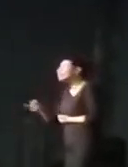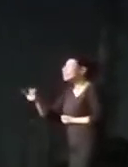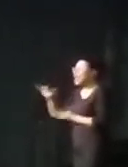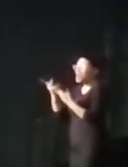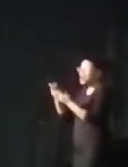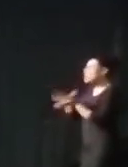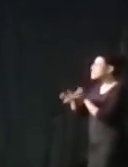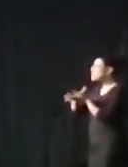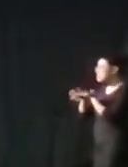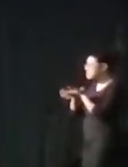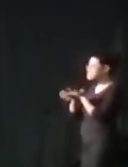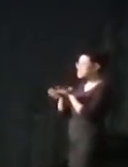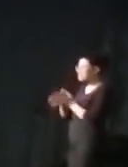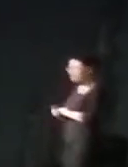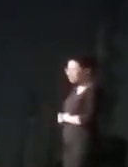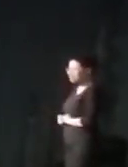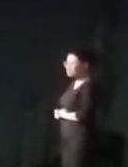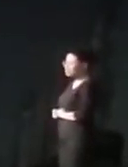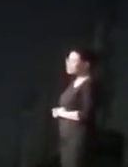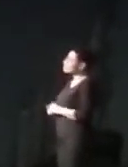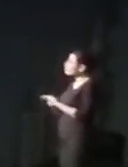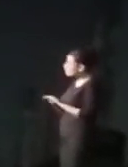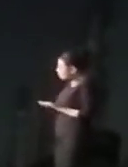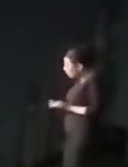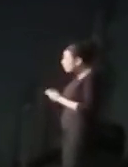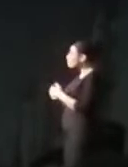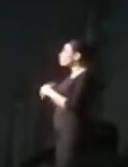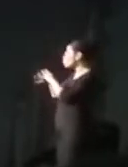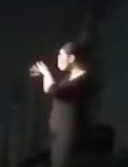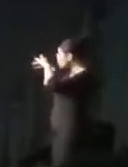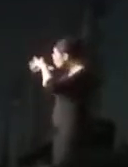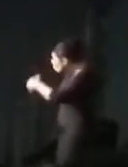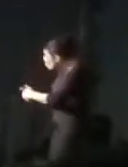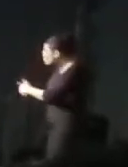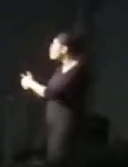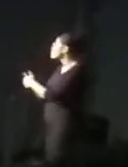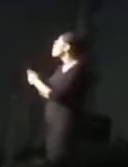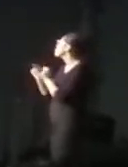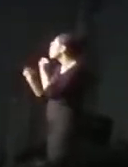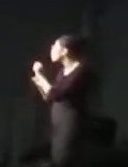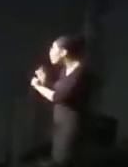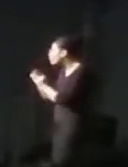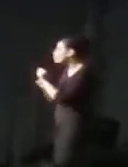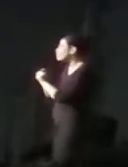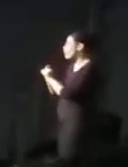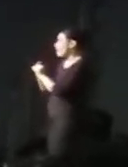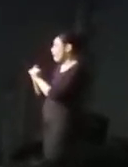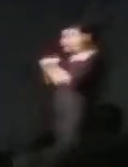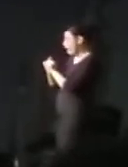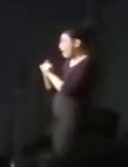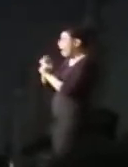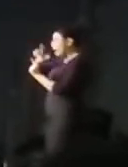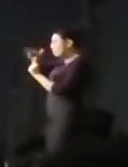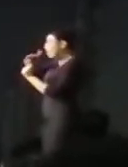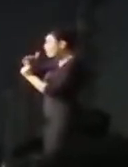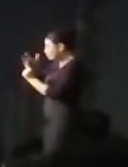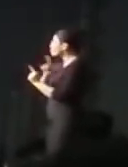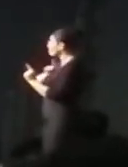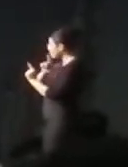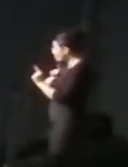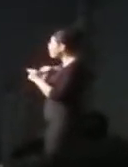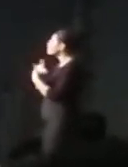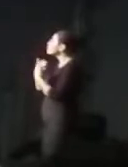no pagode. Ótimo. E, Landa, e aí com tudo isso, você acabou, enfim, mesmo virando referência. É,